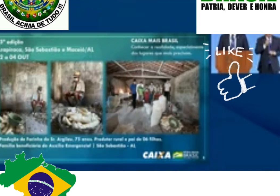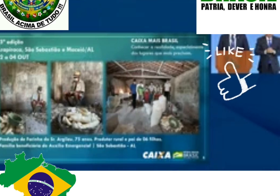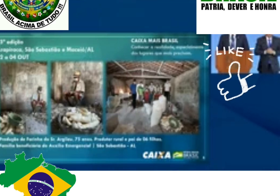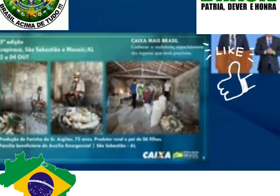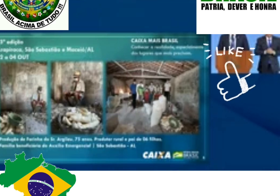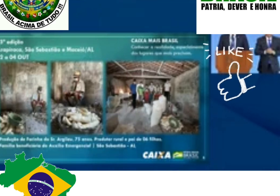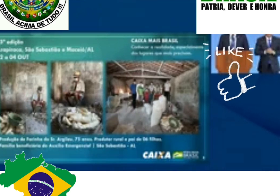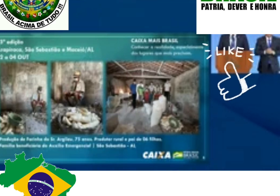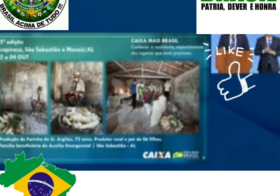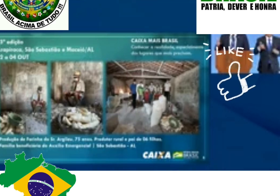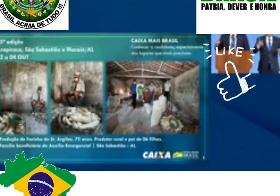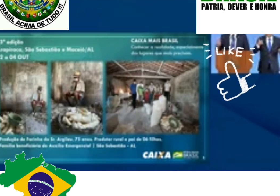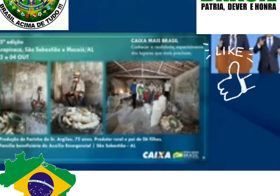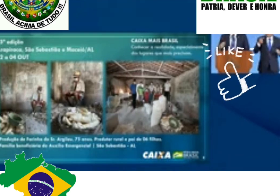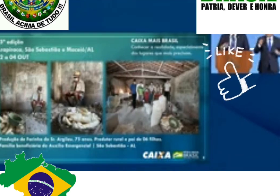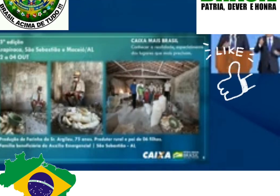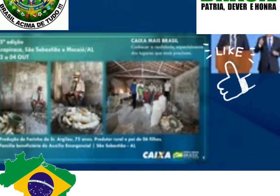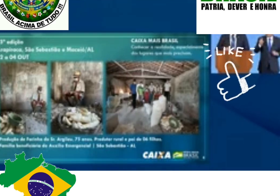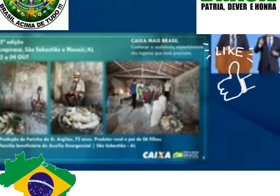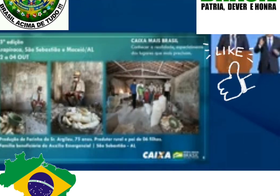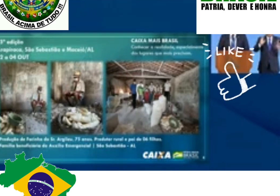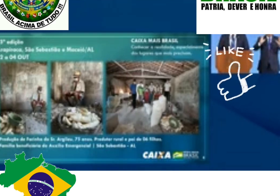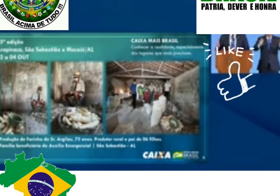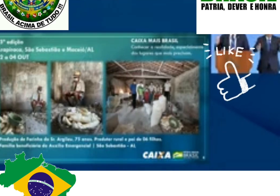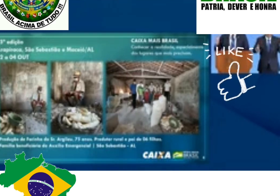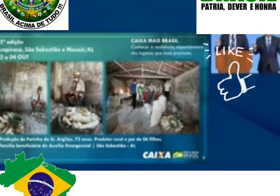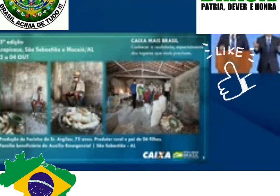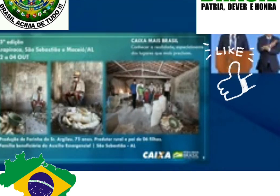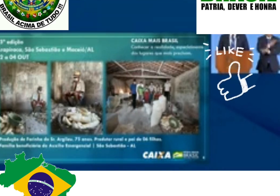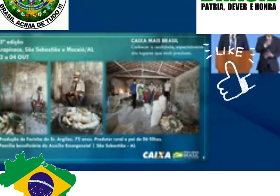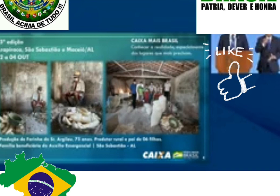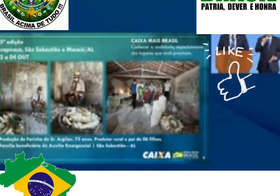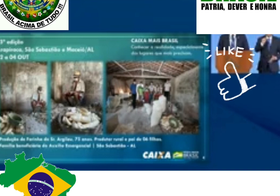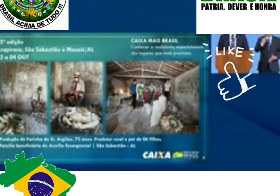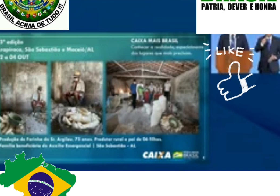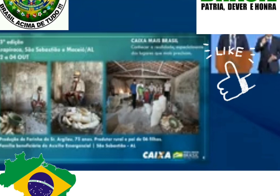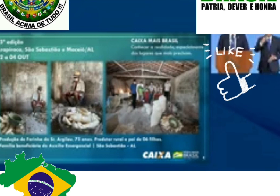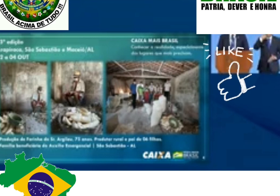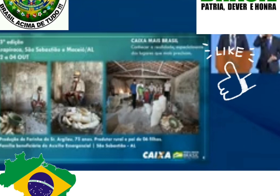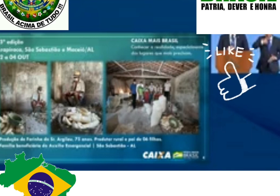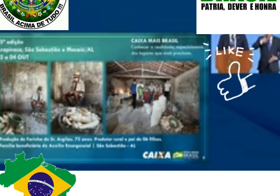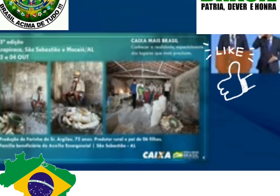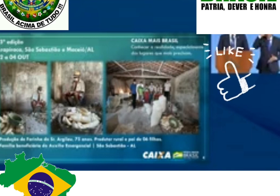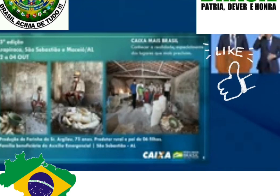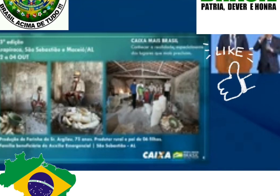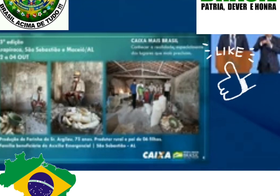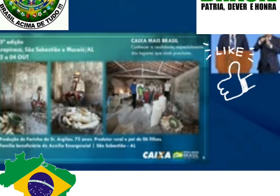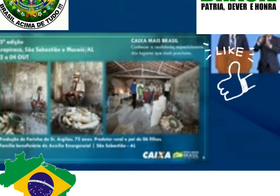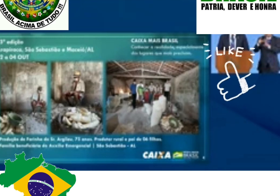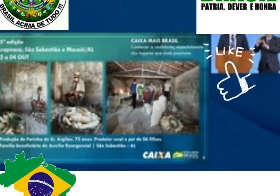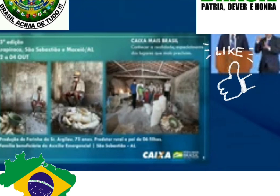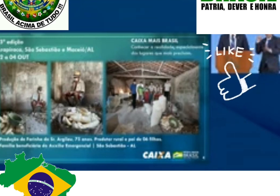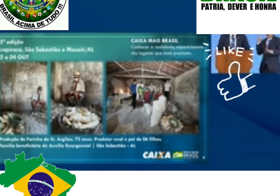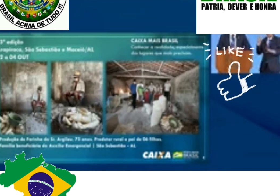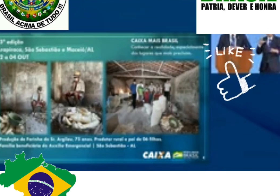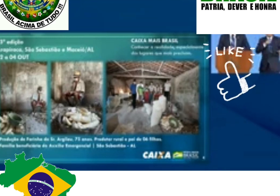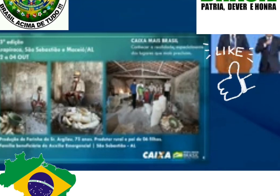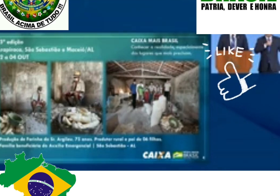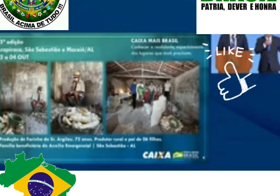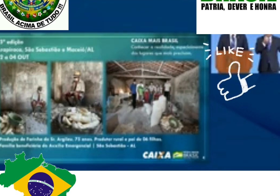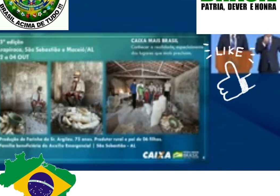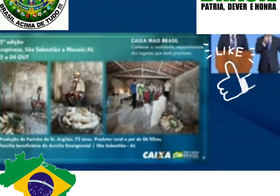75 anos, tinha tido um AVC há 2 meses atrás. E ele, com 6